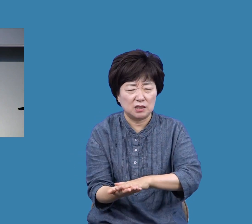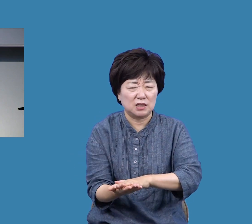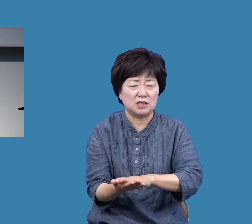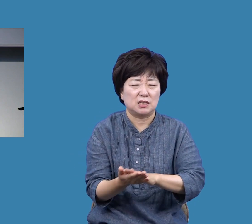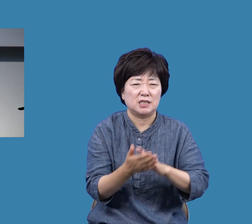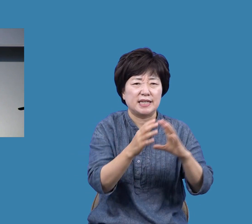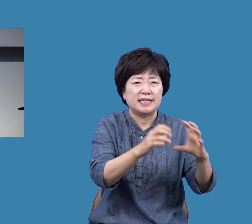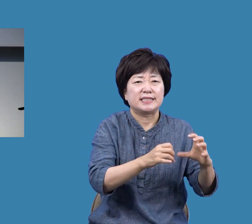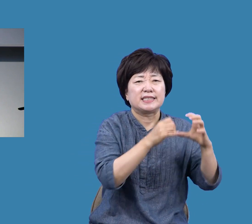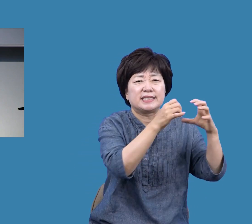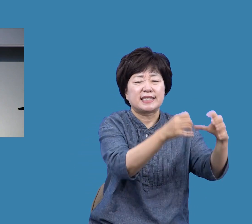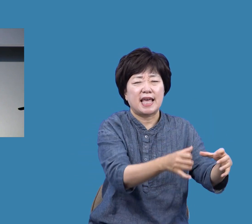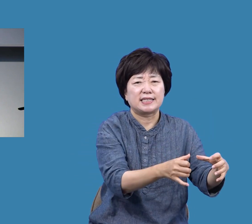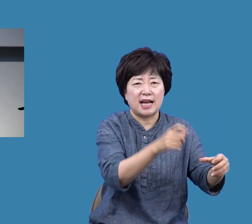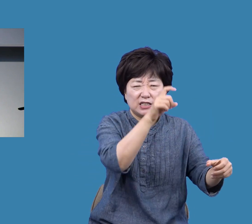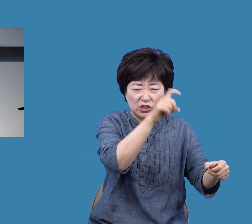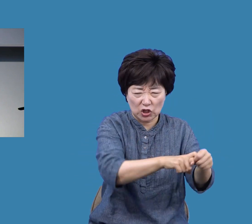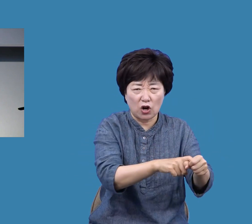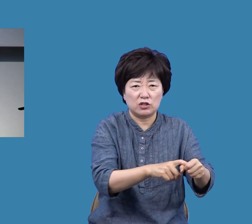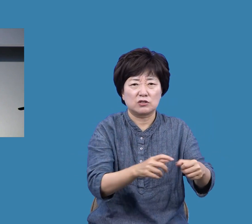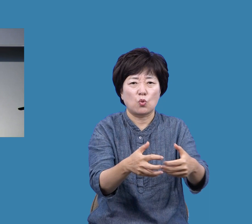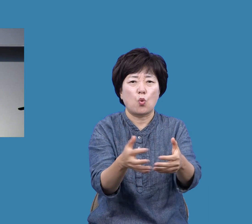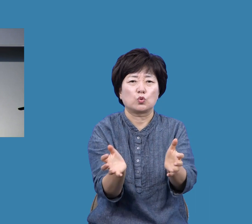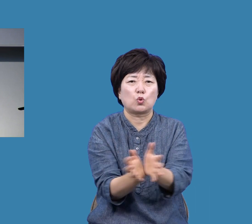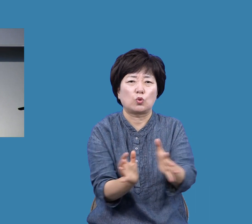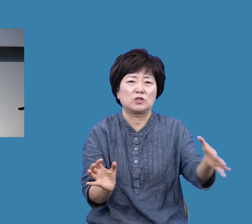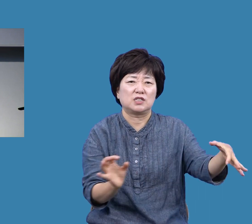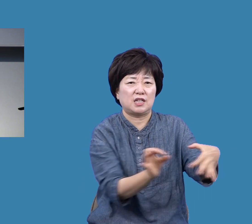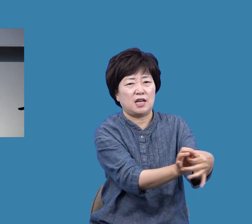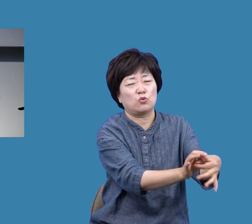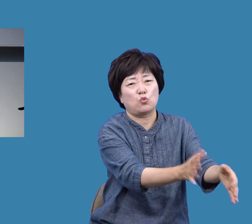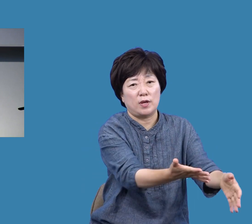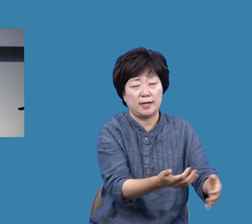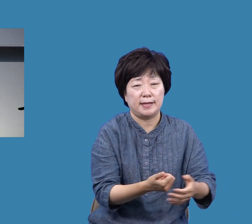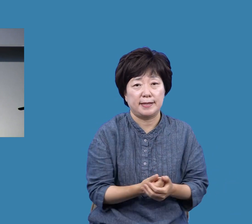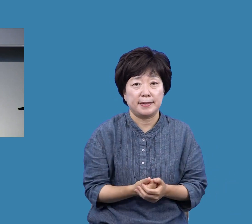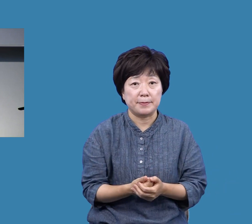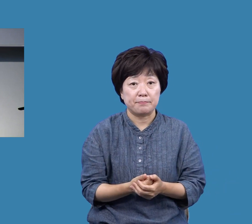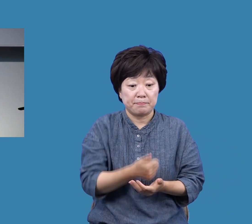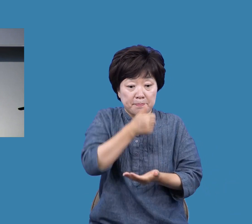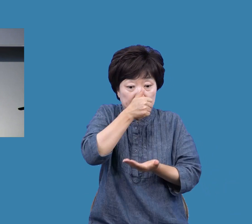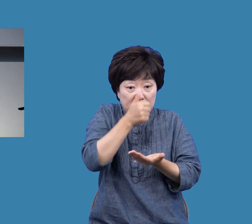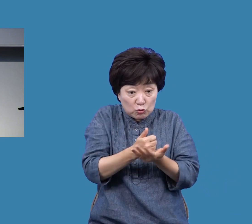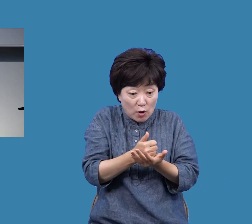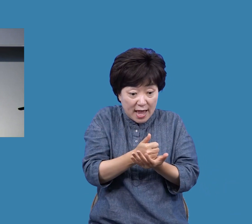얘기는 아닙니다. 우리가 인간이니까 계속 죄를 짓지요. 그런데 죄를 지면 어떻게 해야 되는